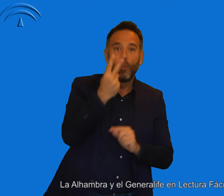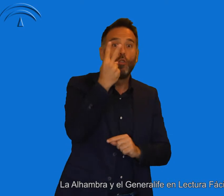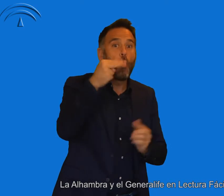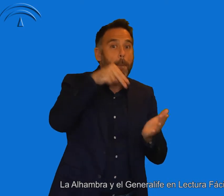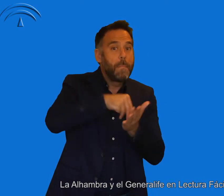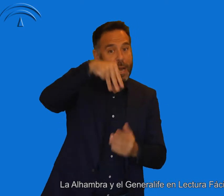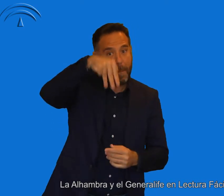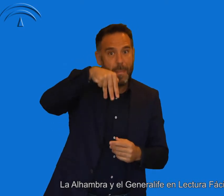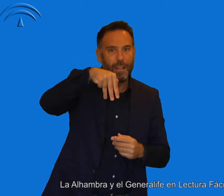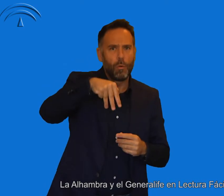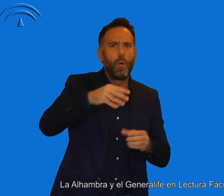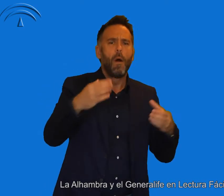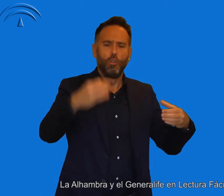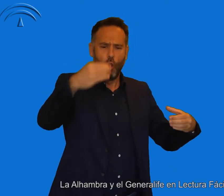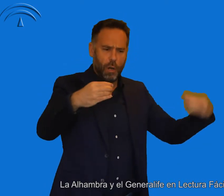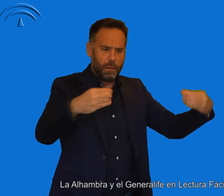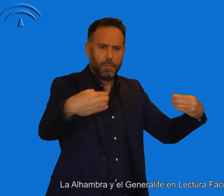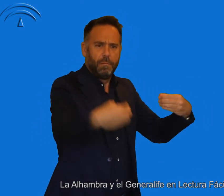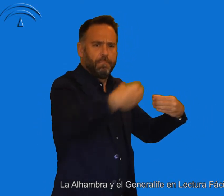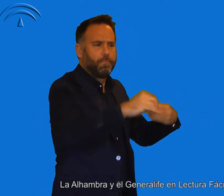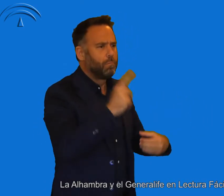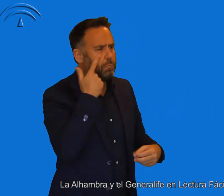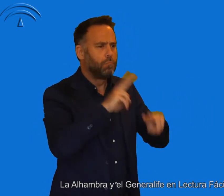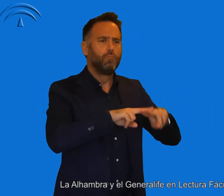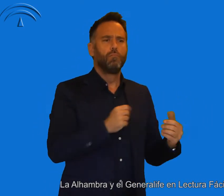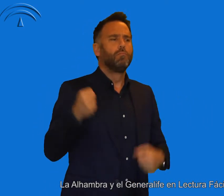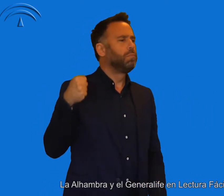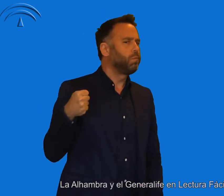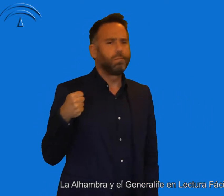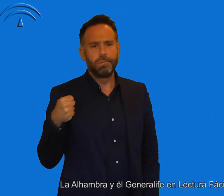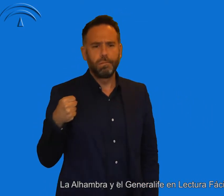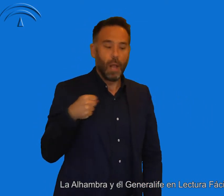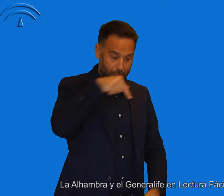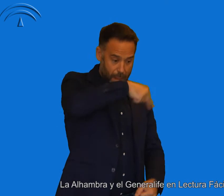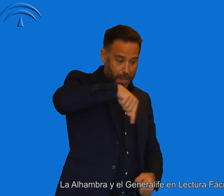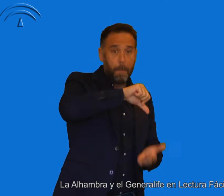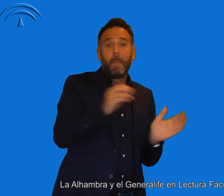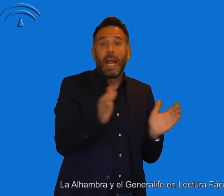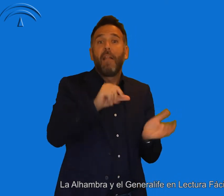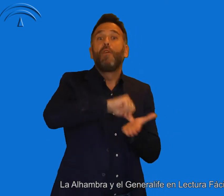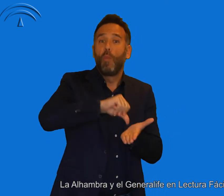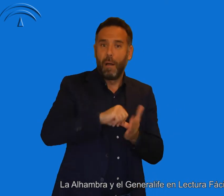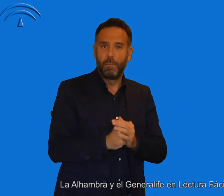Una gran muralla de 2000 metros de largo, con muchas torres de vigilancia, encerraba esta pequeña